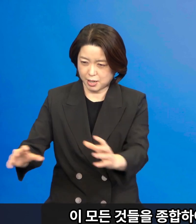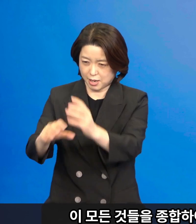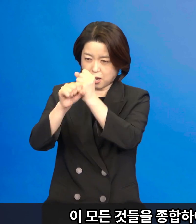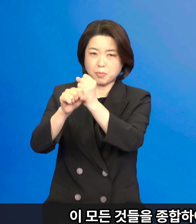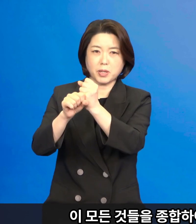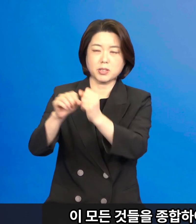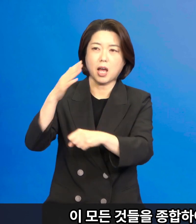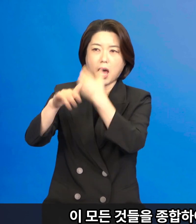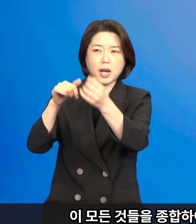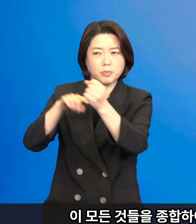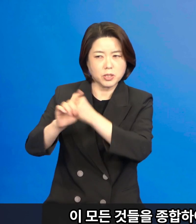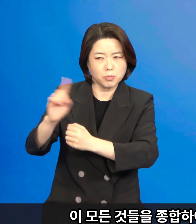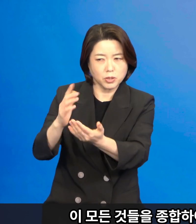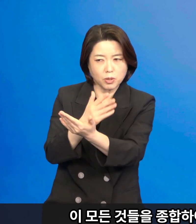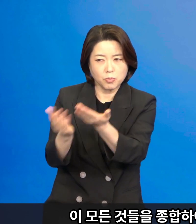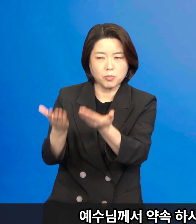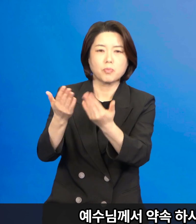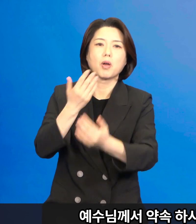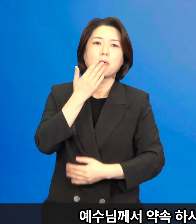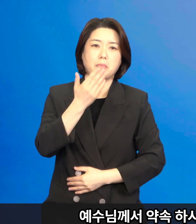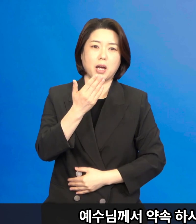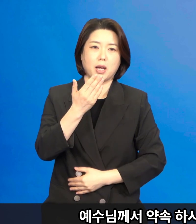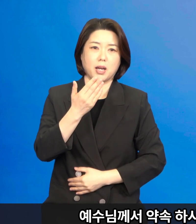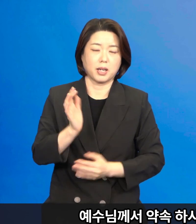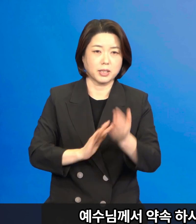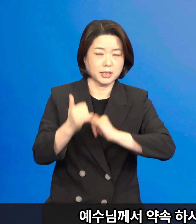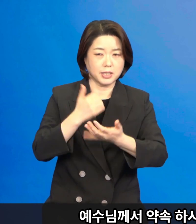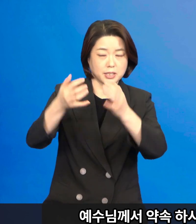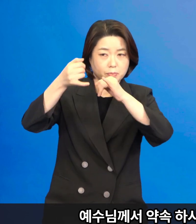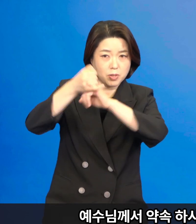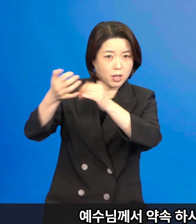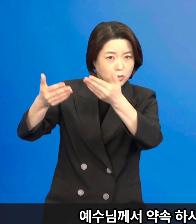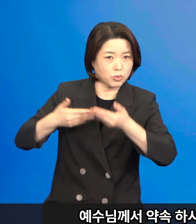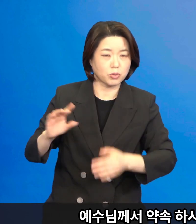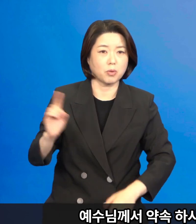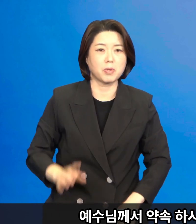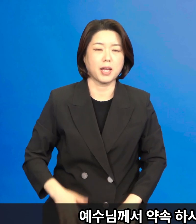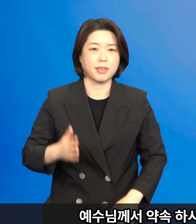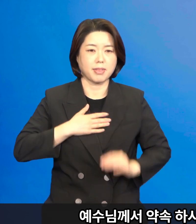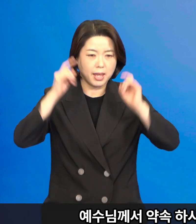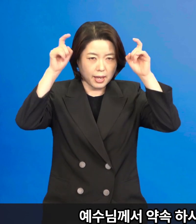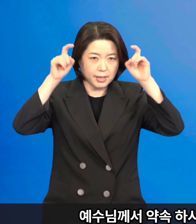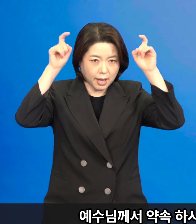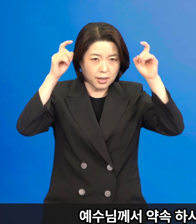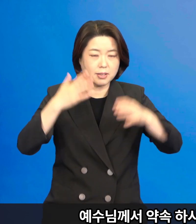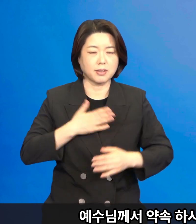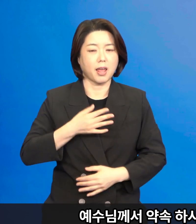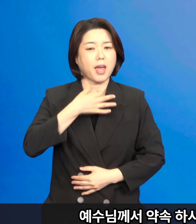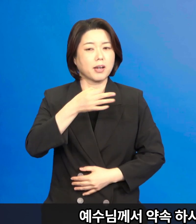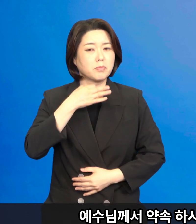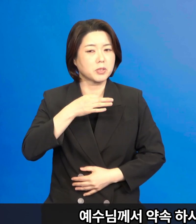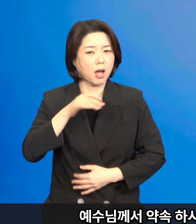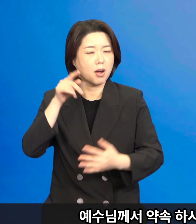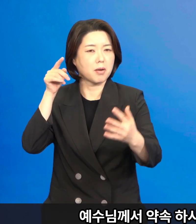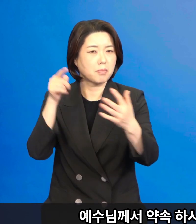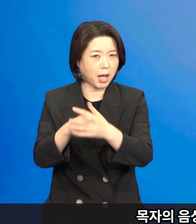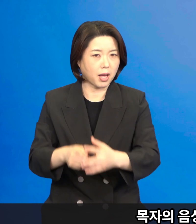종합하여 하나님의 뜻을 분별하는 거예요. 예수님께서 약속하시기를 내 양은 내 음성을